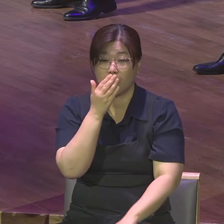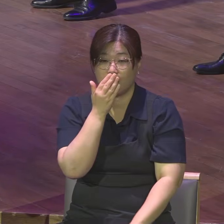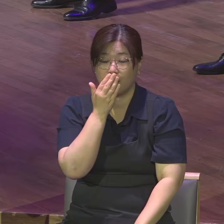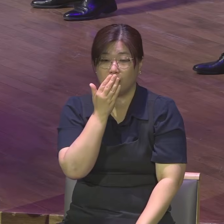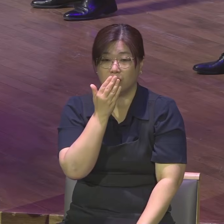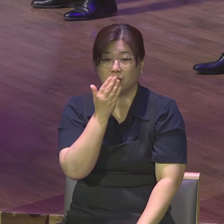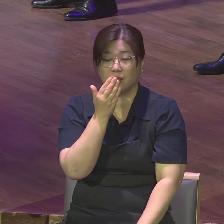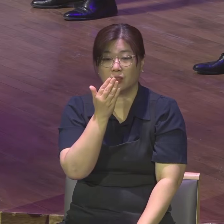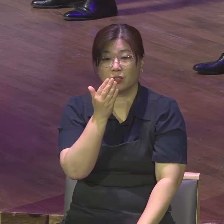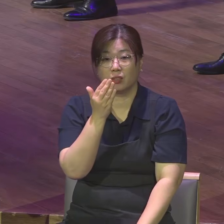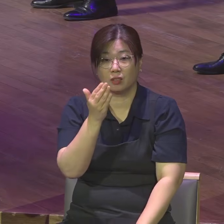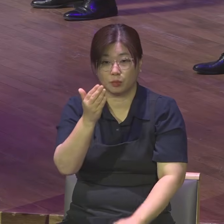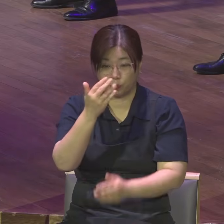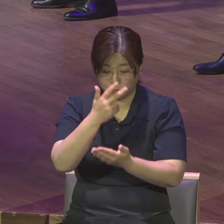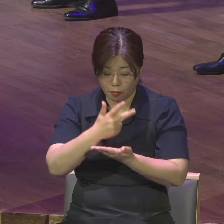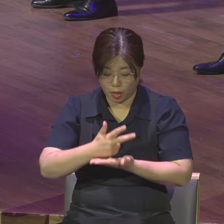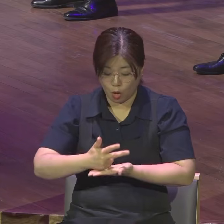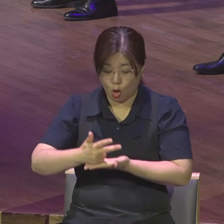걸어가리라.